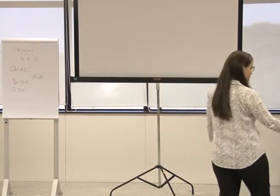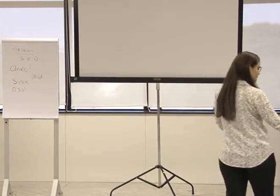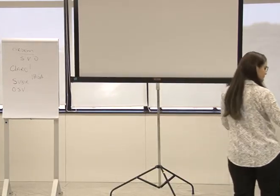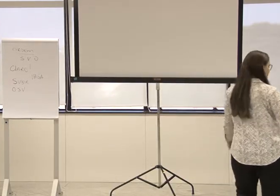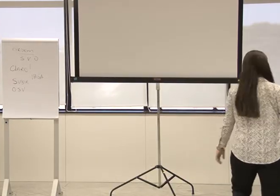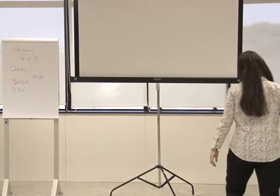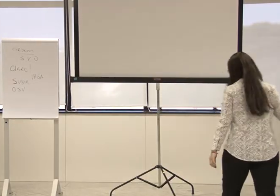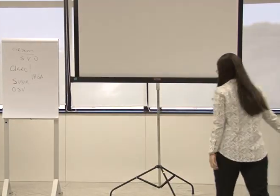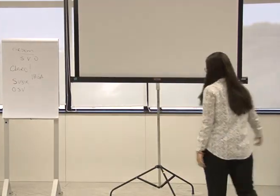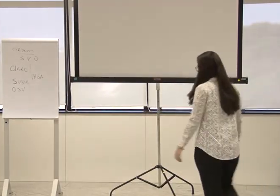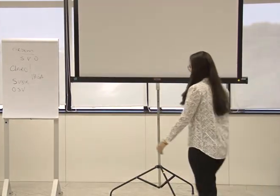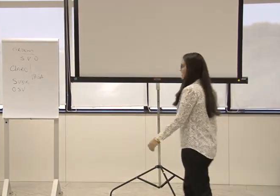Devagar,